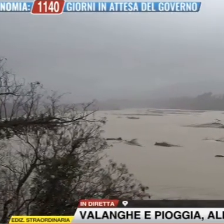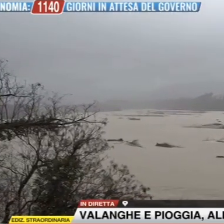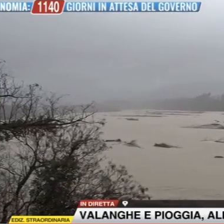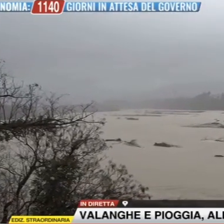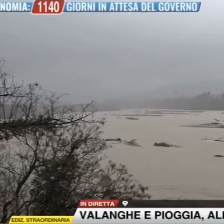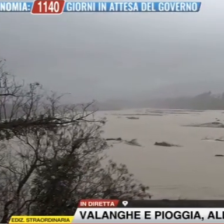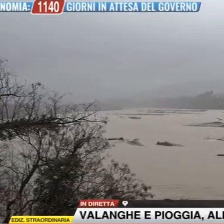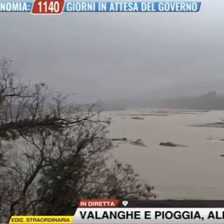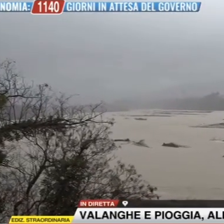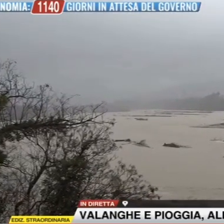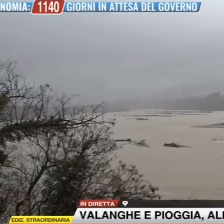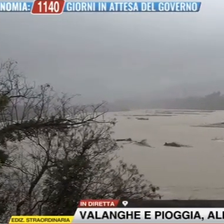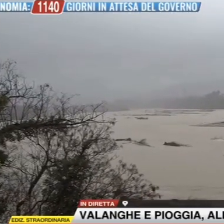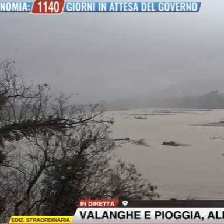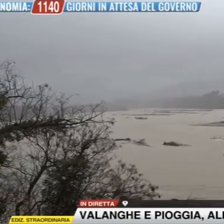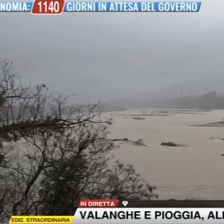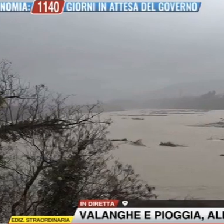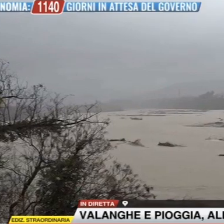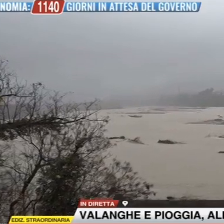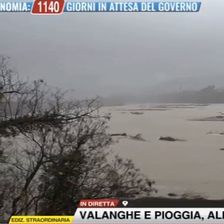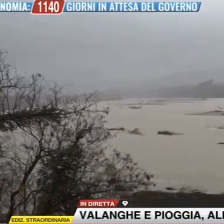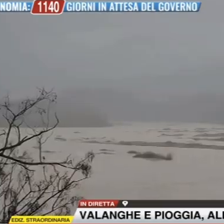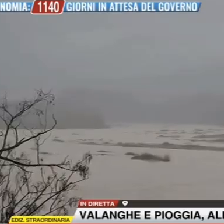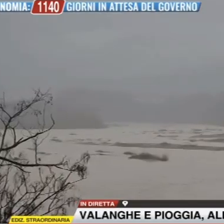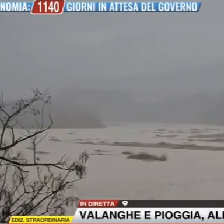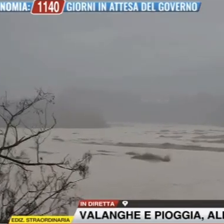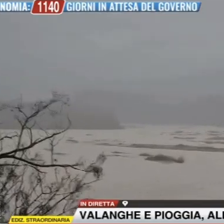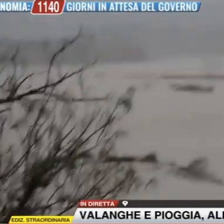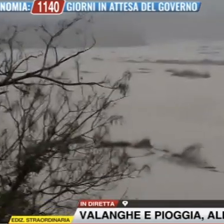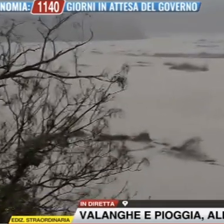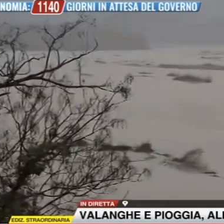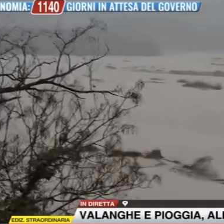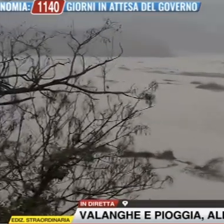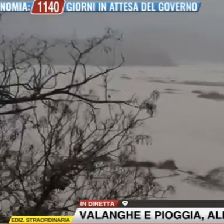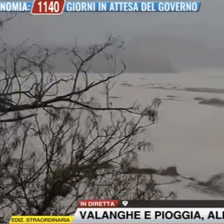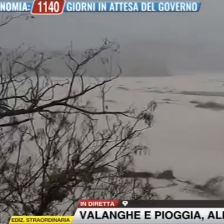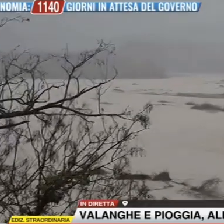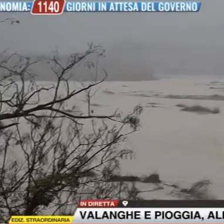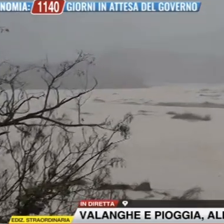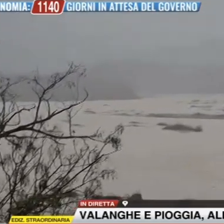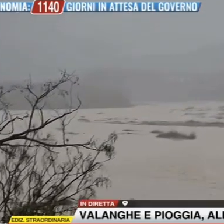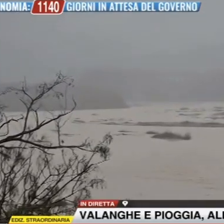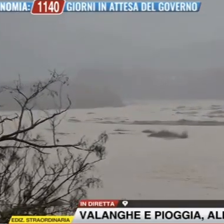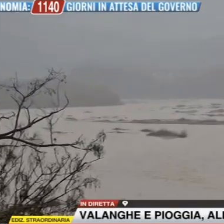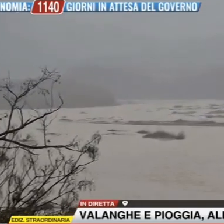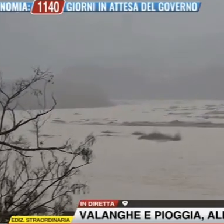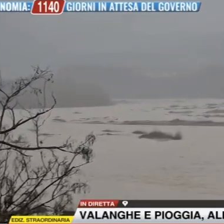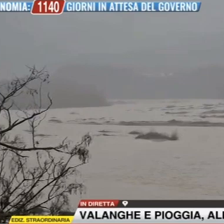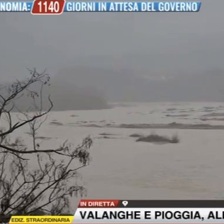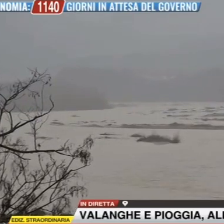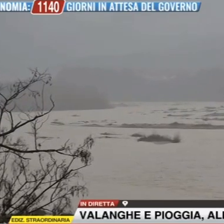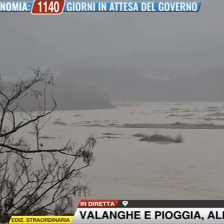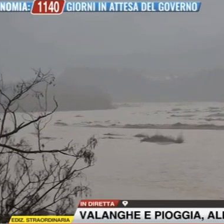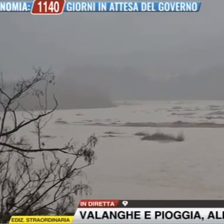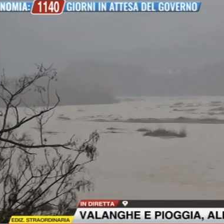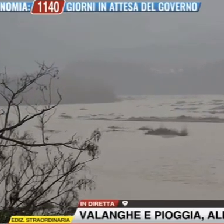della reperibilità tutte le persone. A questa mattina noi avevamo una portata media sul Piave stimata sopra i